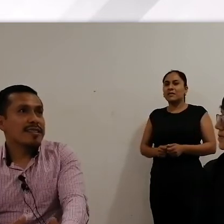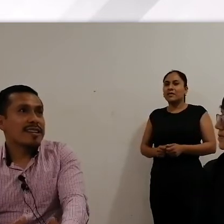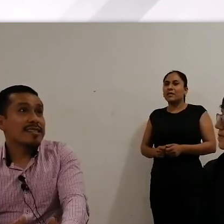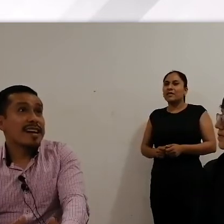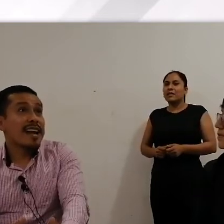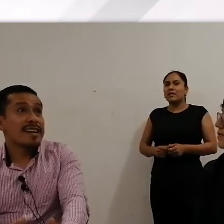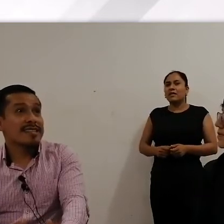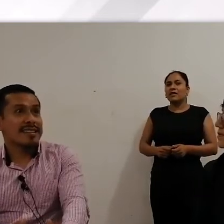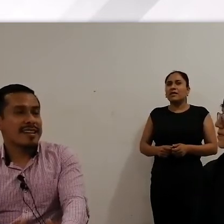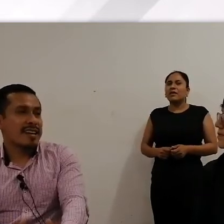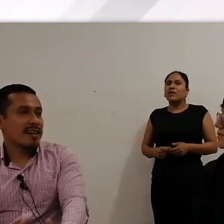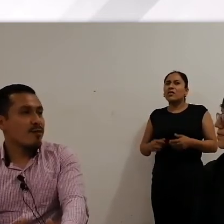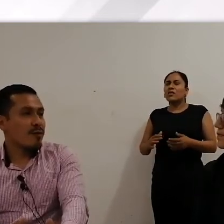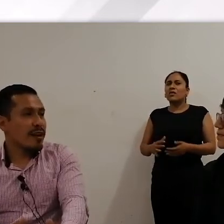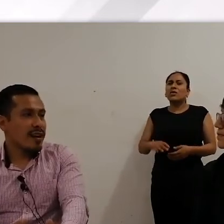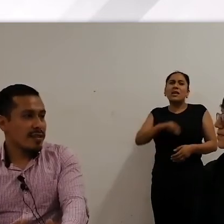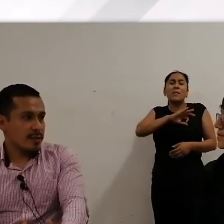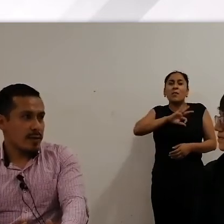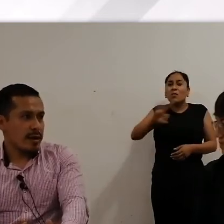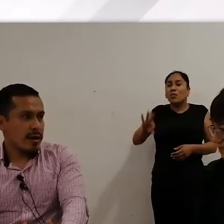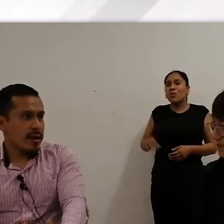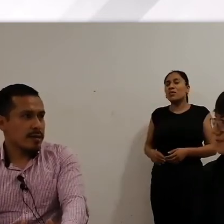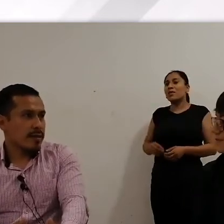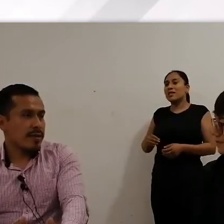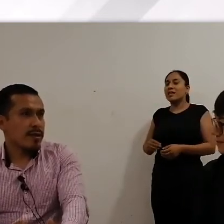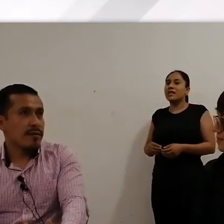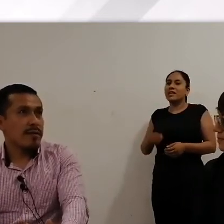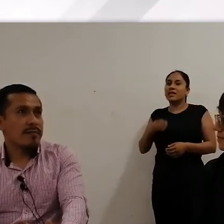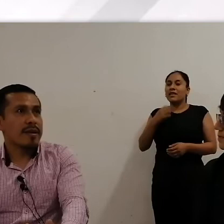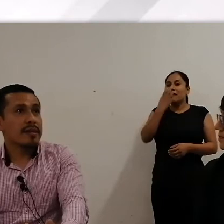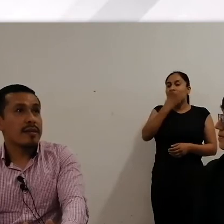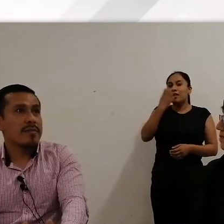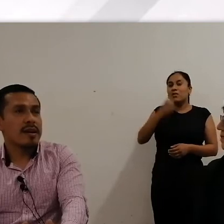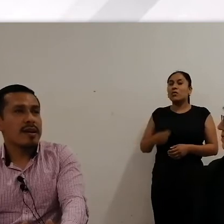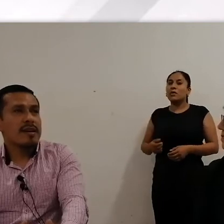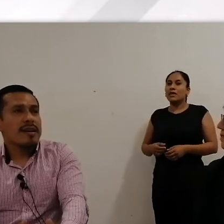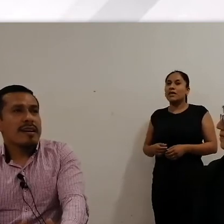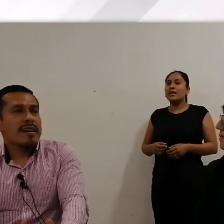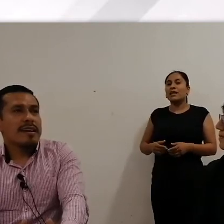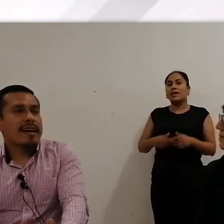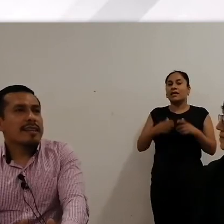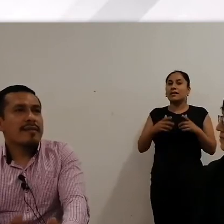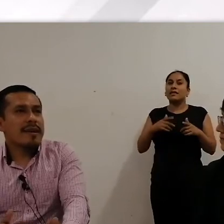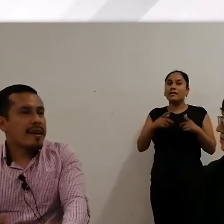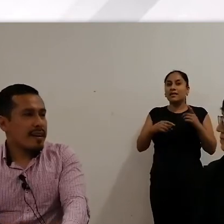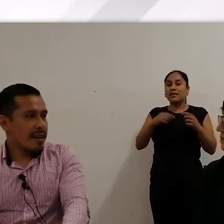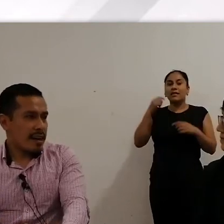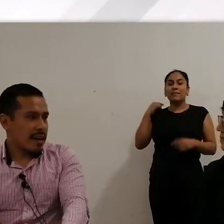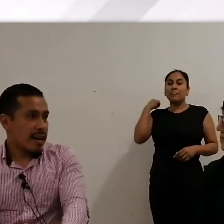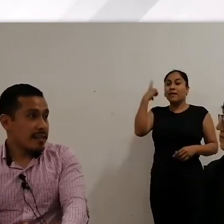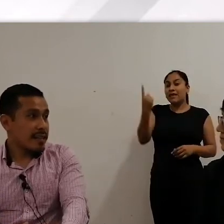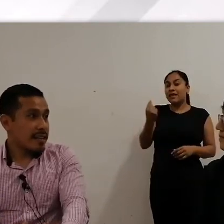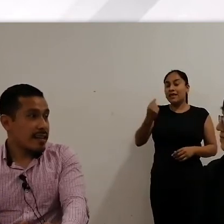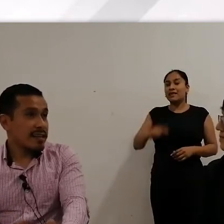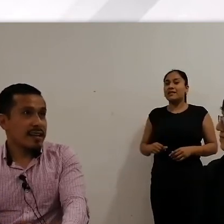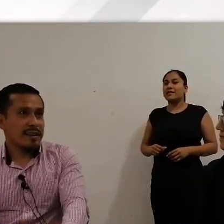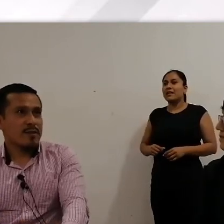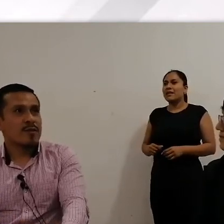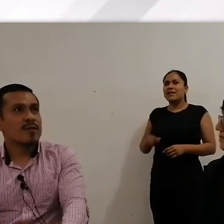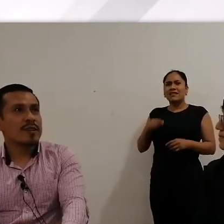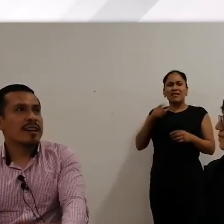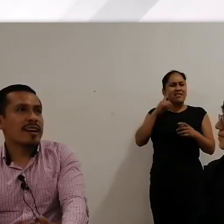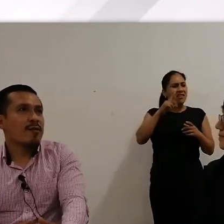con estas ganas de querer volver a la escuela en este periodo de pandemia, que te vean en la calle y que